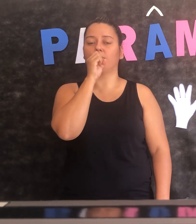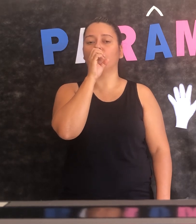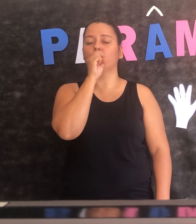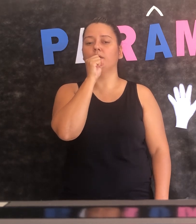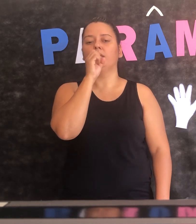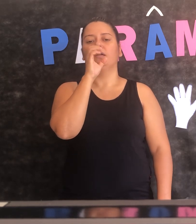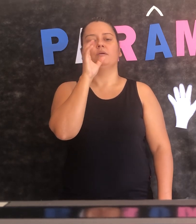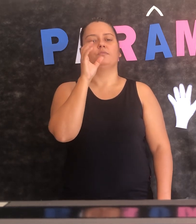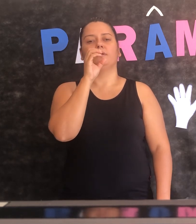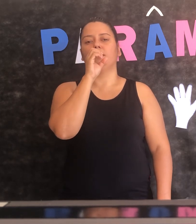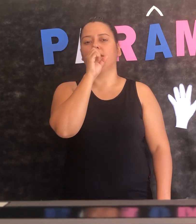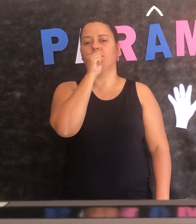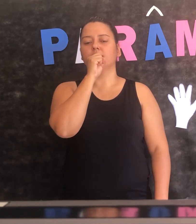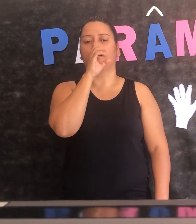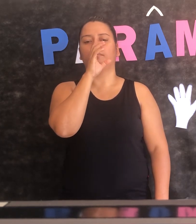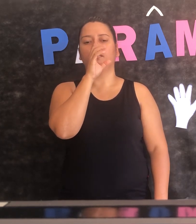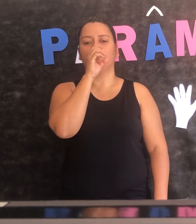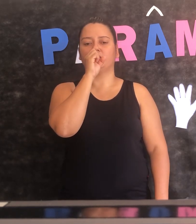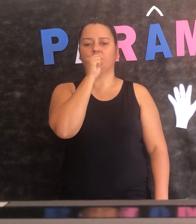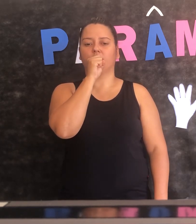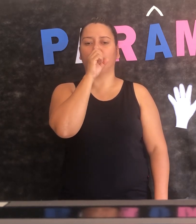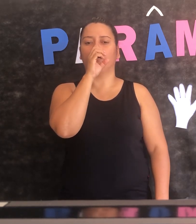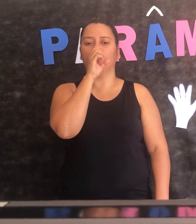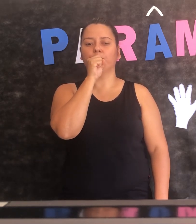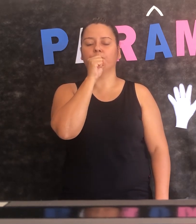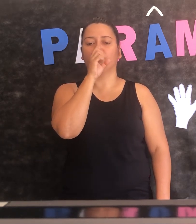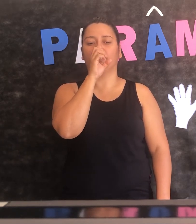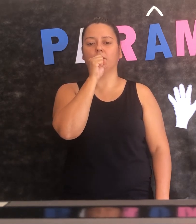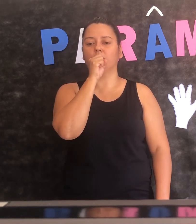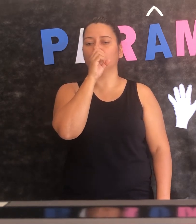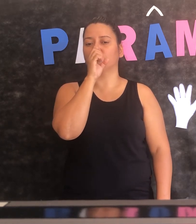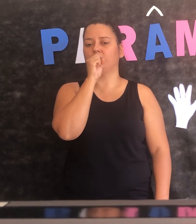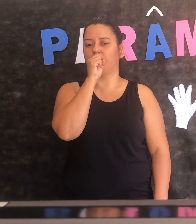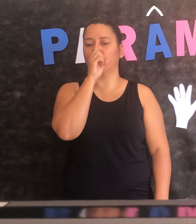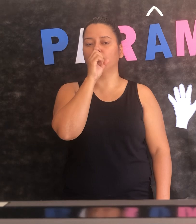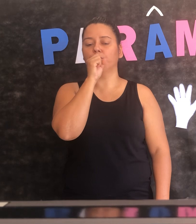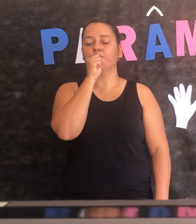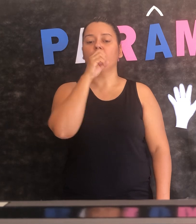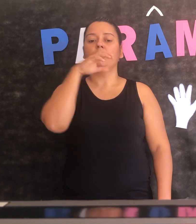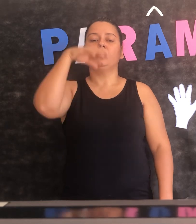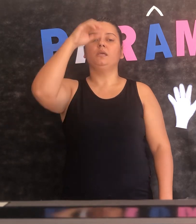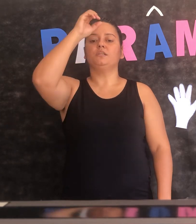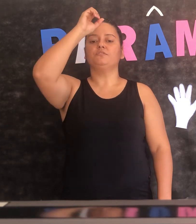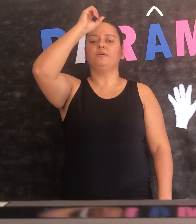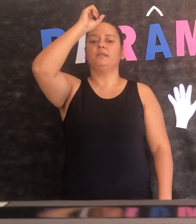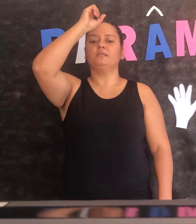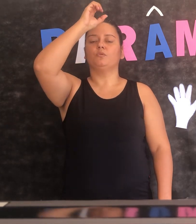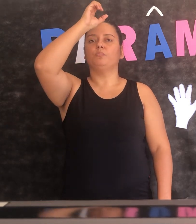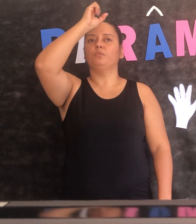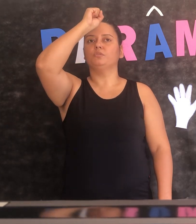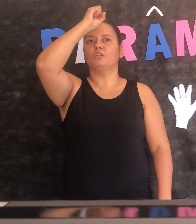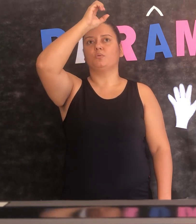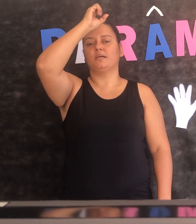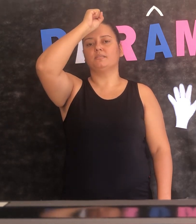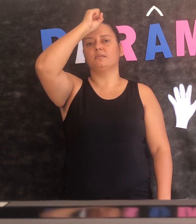boca, em S, abrindo e fechando a mão, laranja ou sábado. E a diferença é o ponto de articulação,